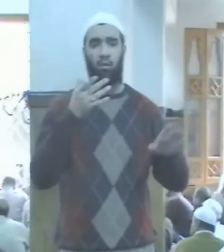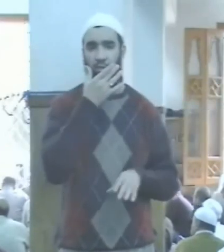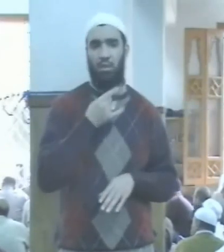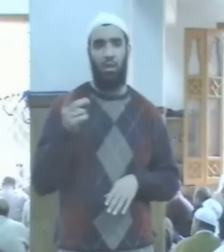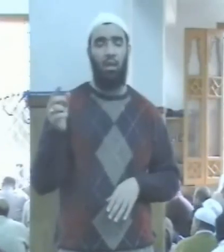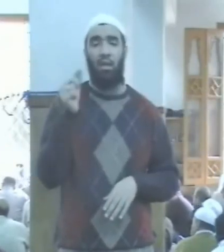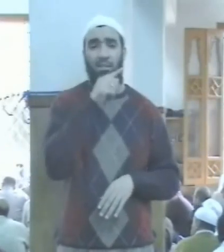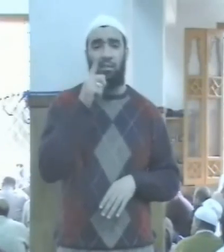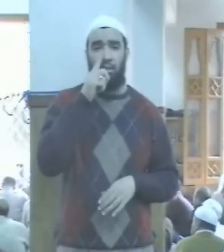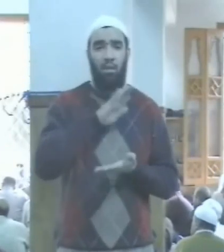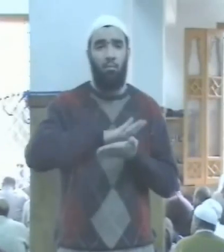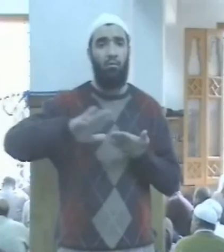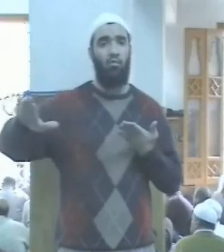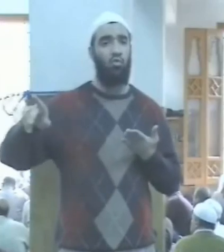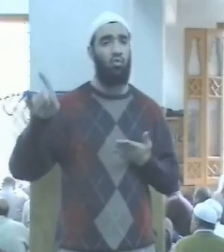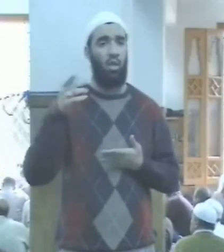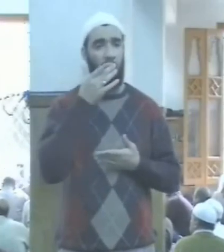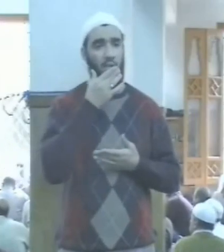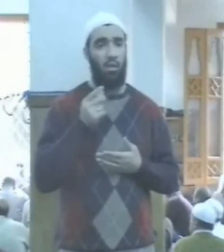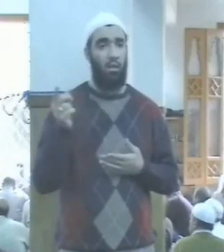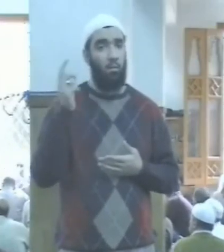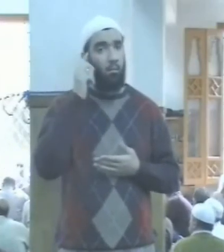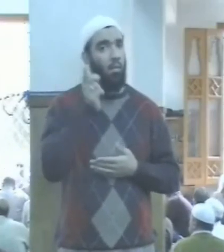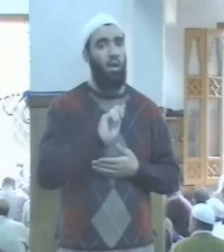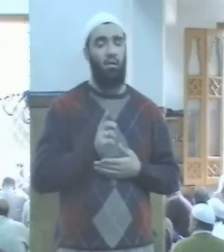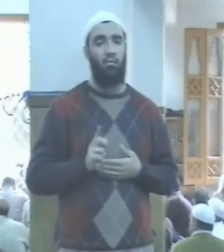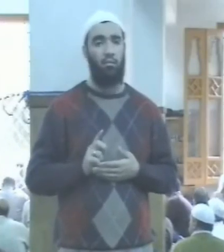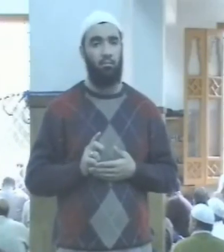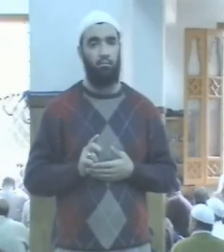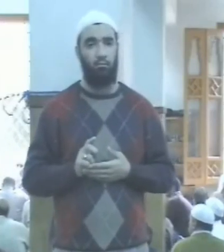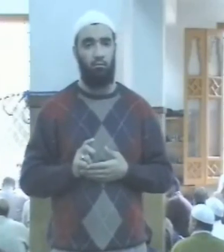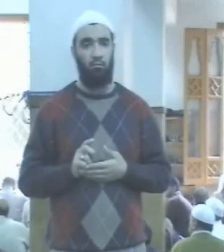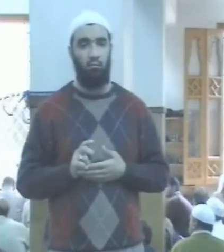لأوامر ديننا وقيم هذا الدين.